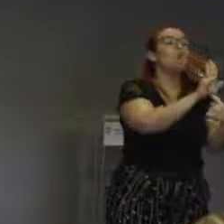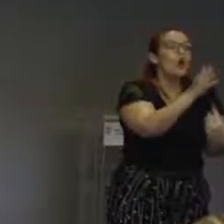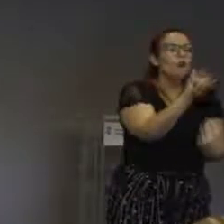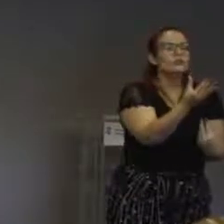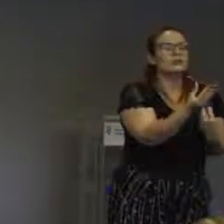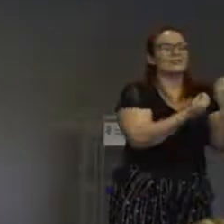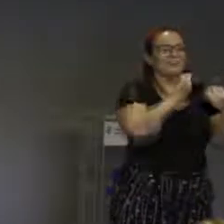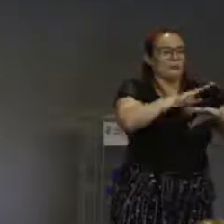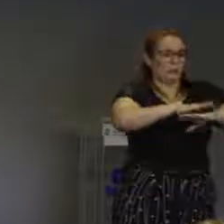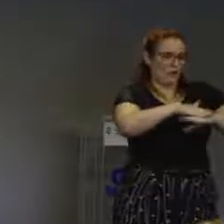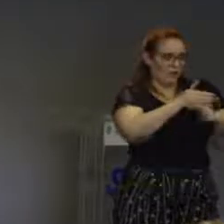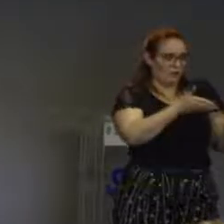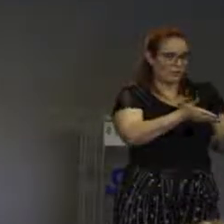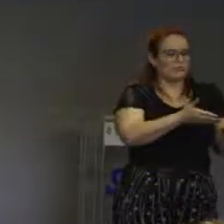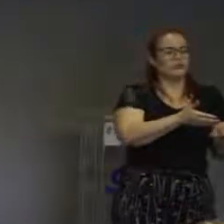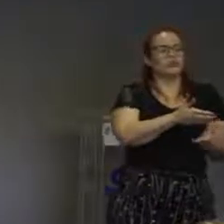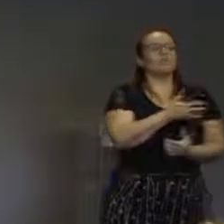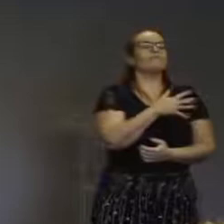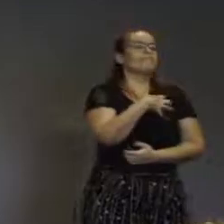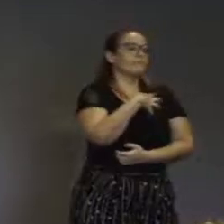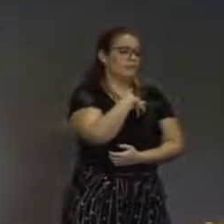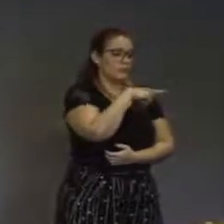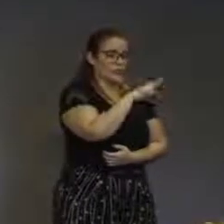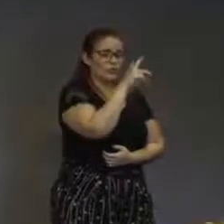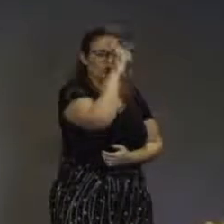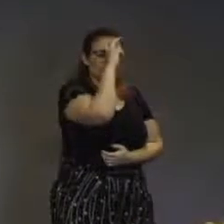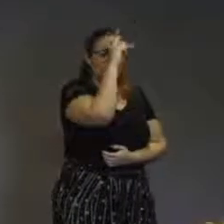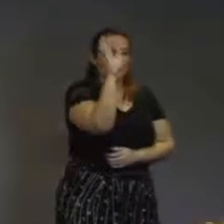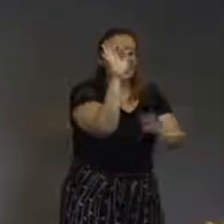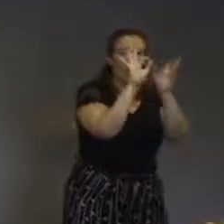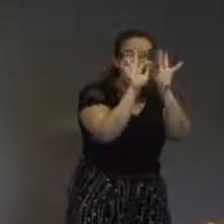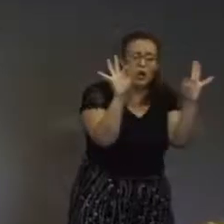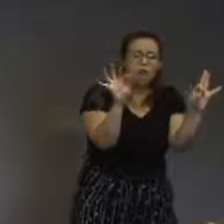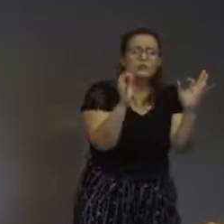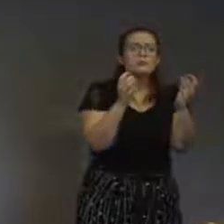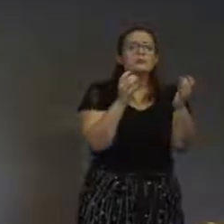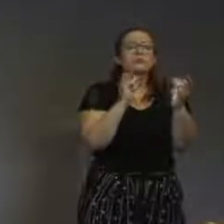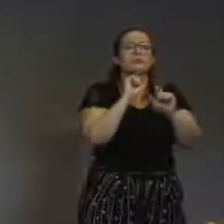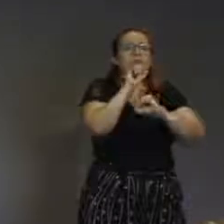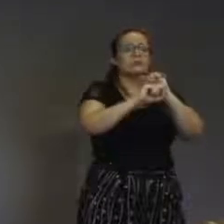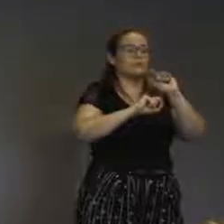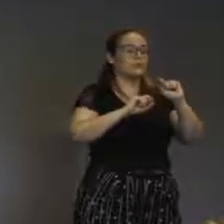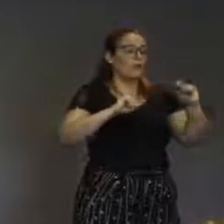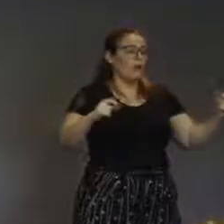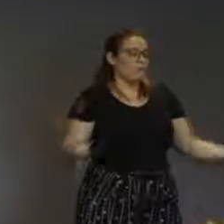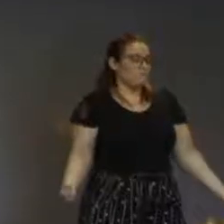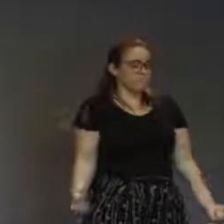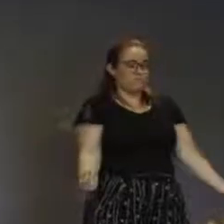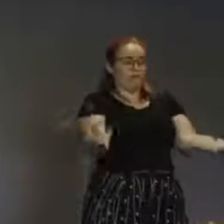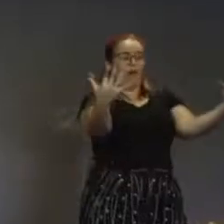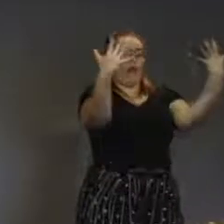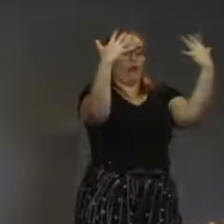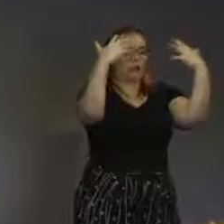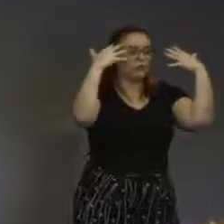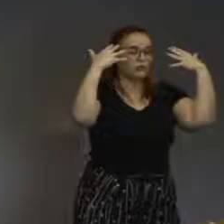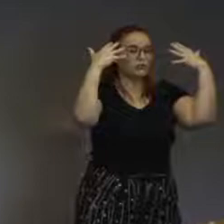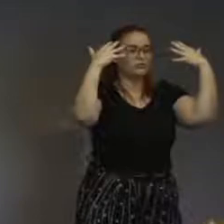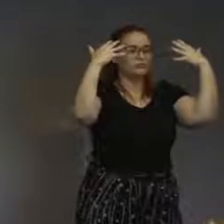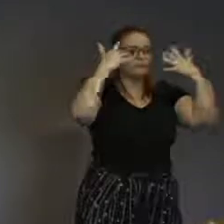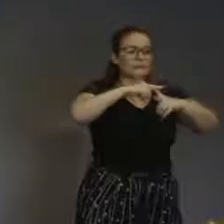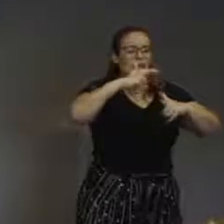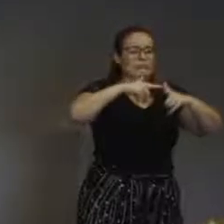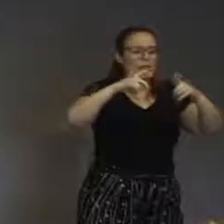isso. E é um jeito muito inteligente, me parece, da gente chegar a esse tsunami, ao final dele, de um ponto um pouco